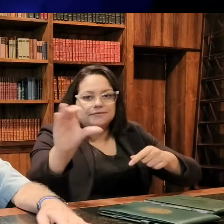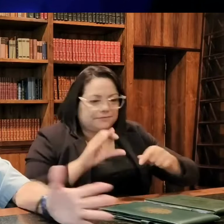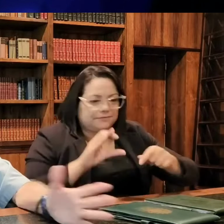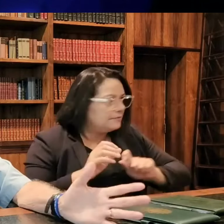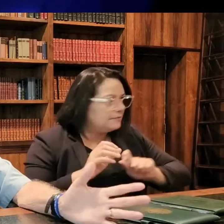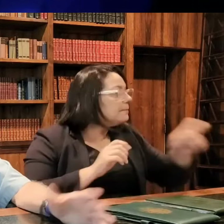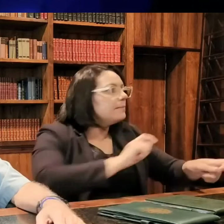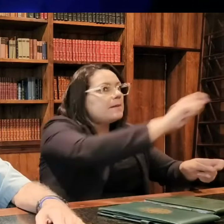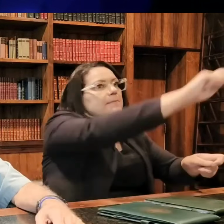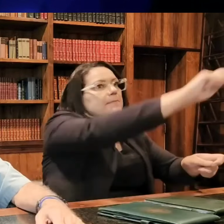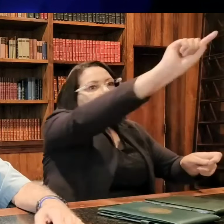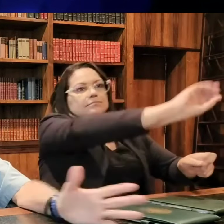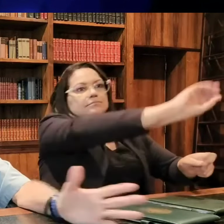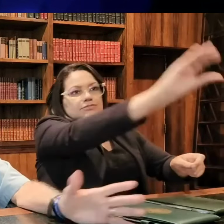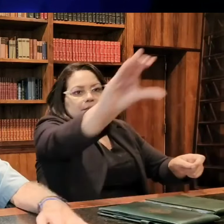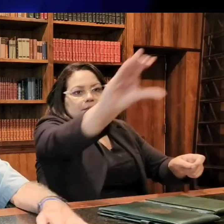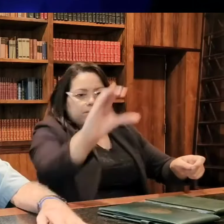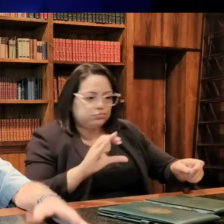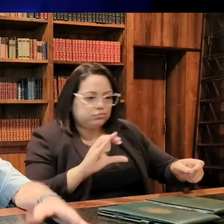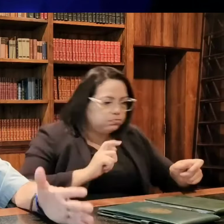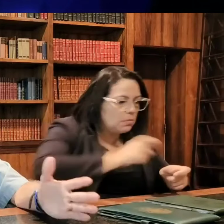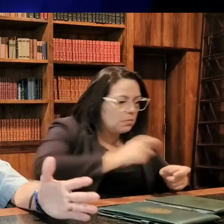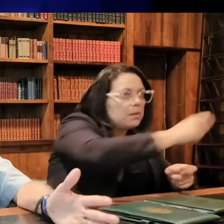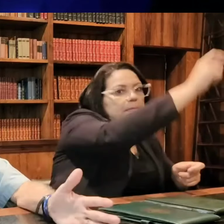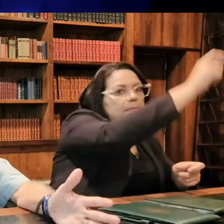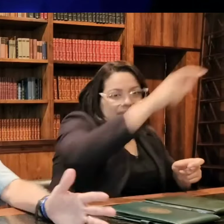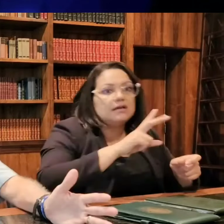inclusive se emociona, né? Porque